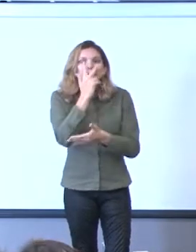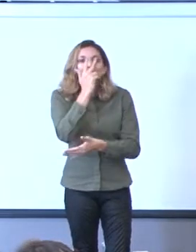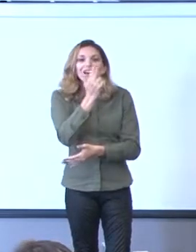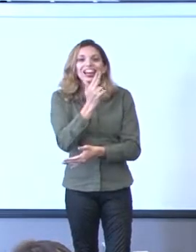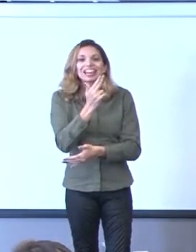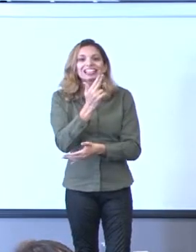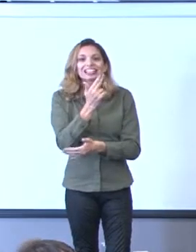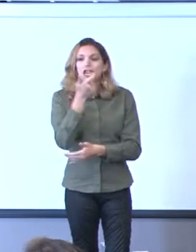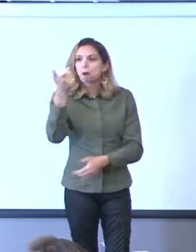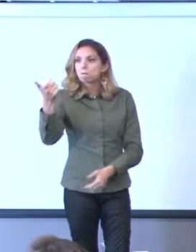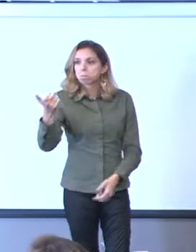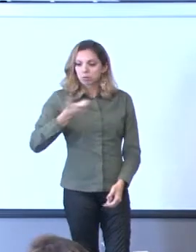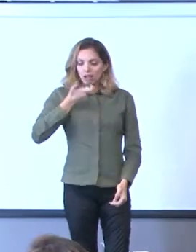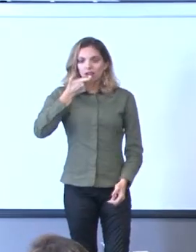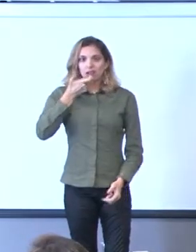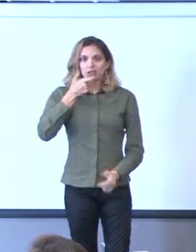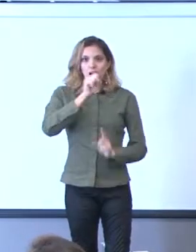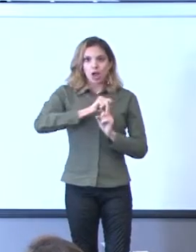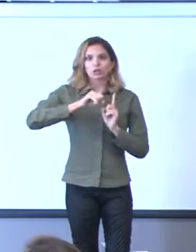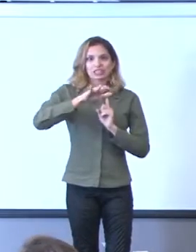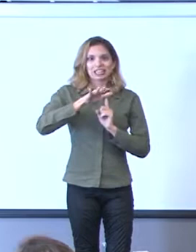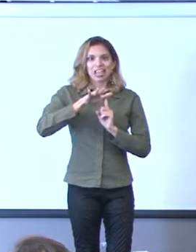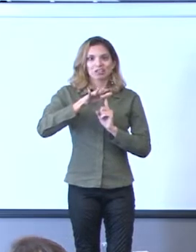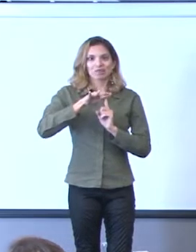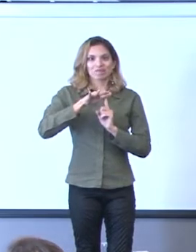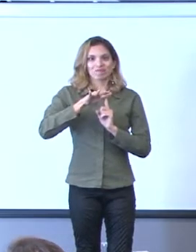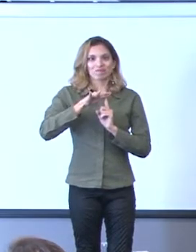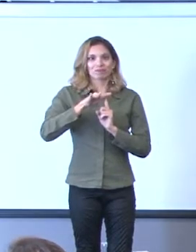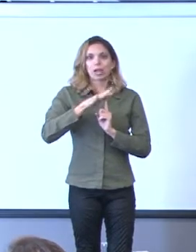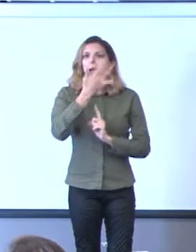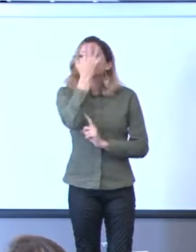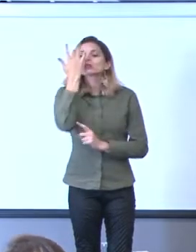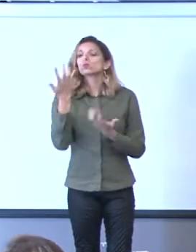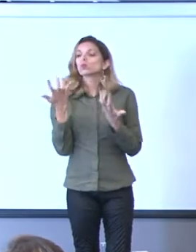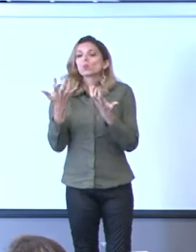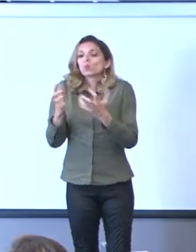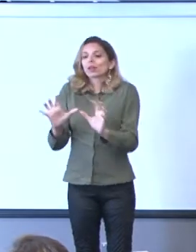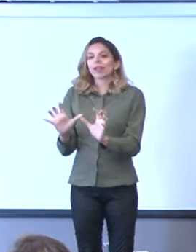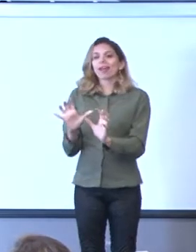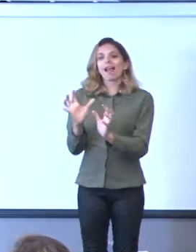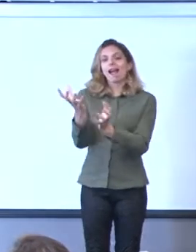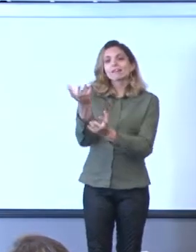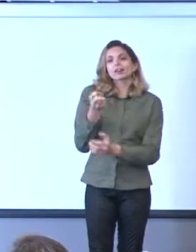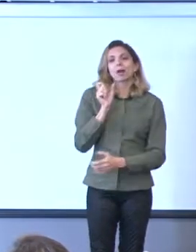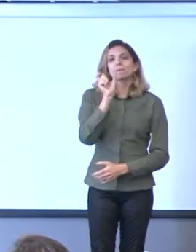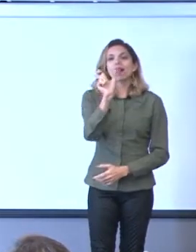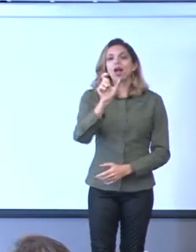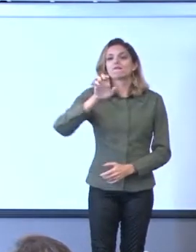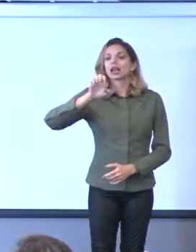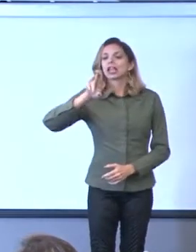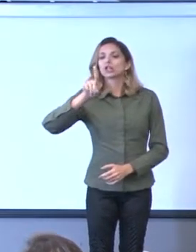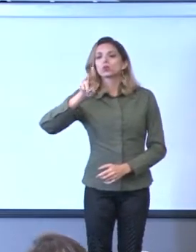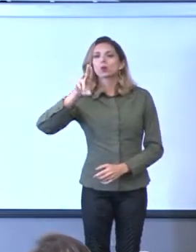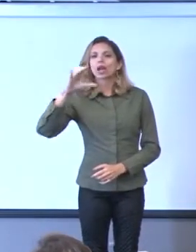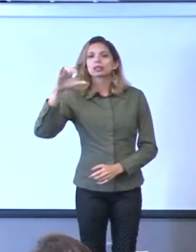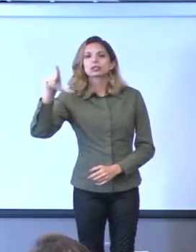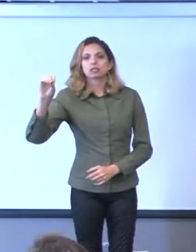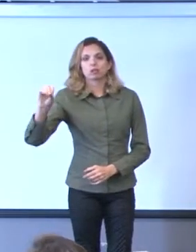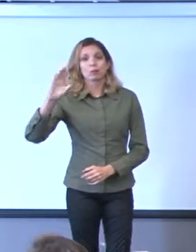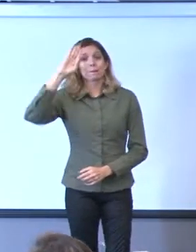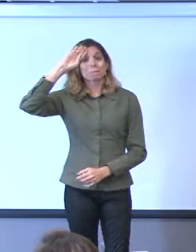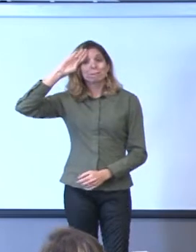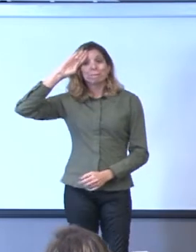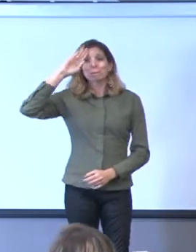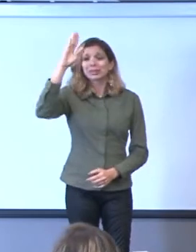ofensa para a humanidade, porque as pessoas não querem aceitar a palavra educação, principalmente quando fala